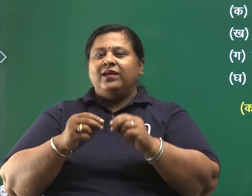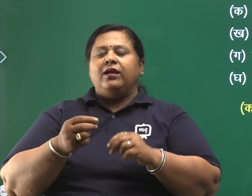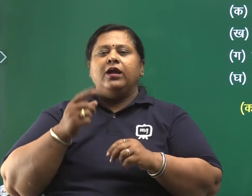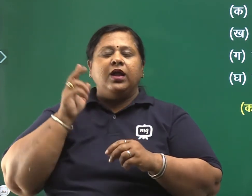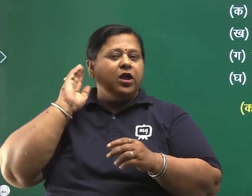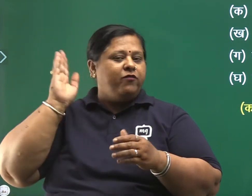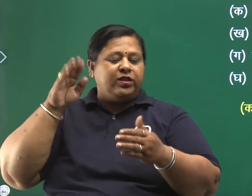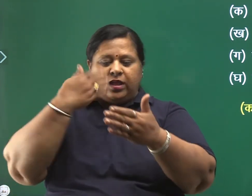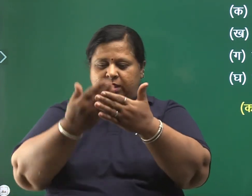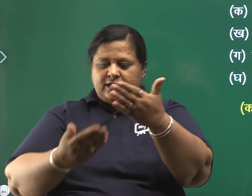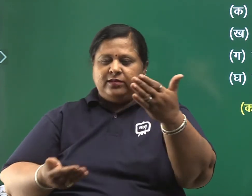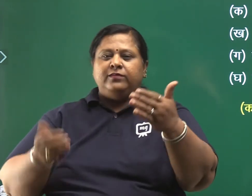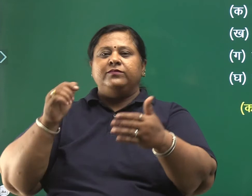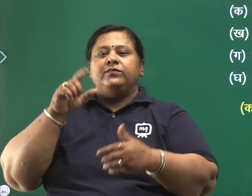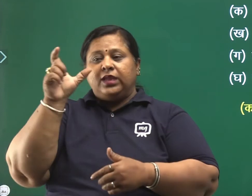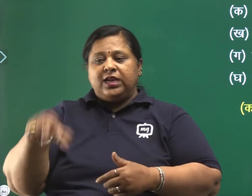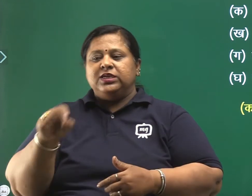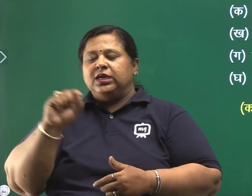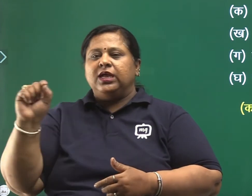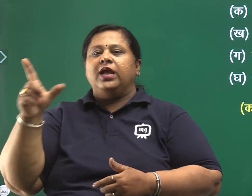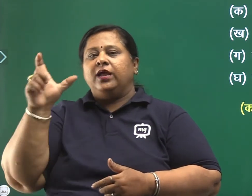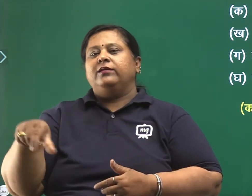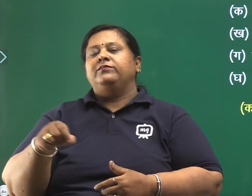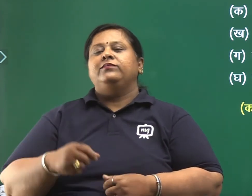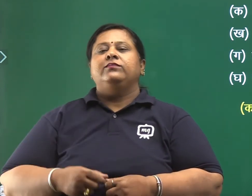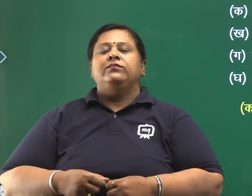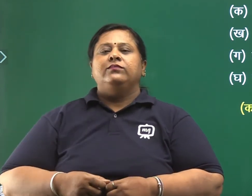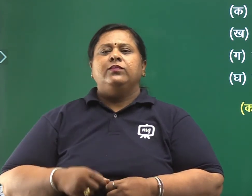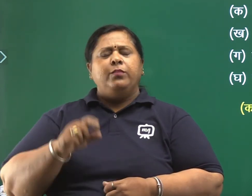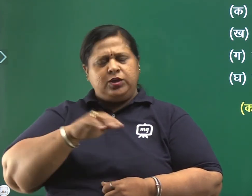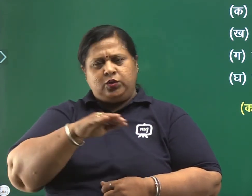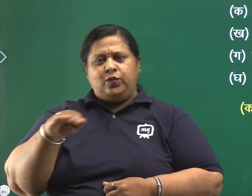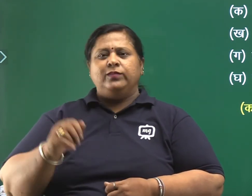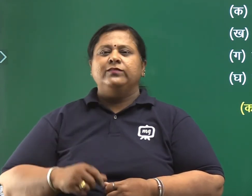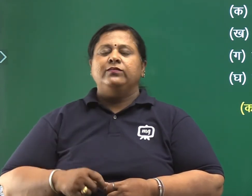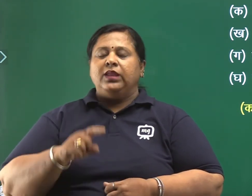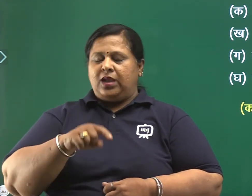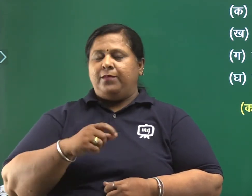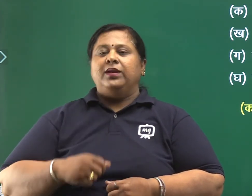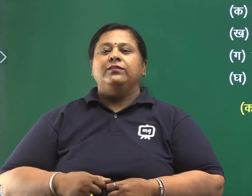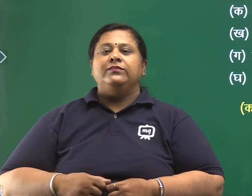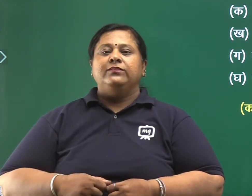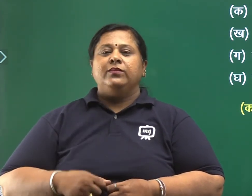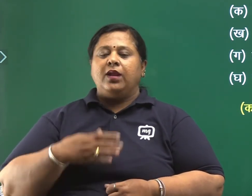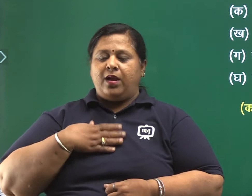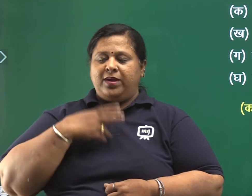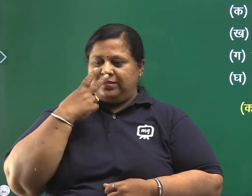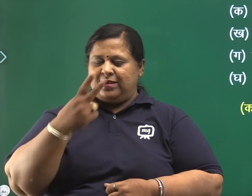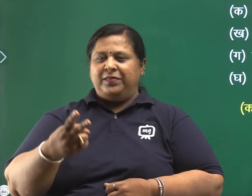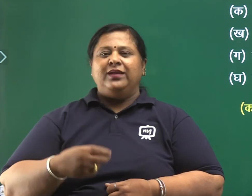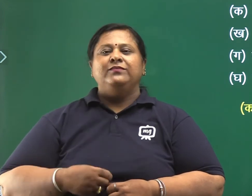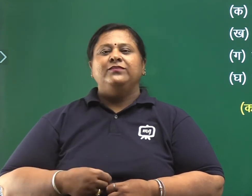कविता के रचयिता हैं। बच्चों, यहाँ पर हमारे